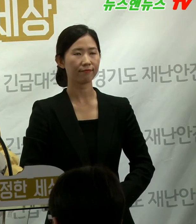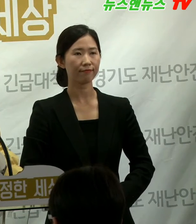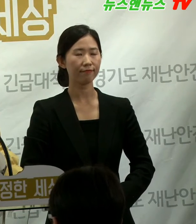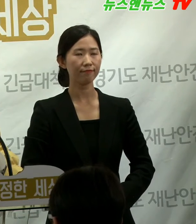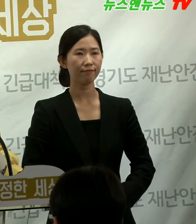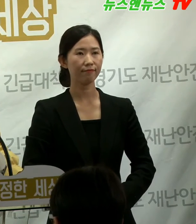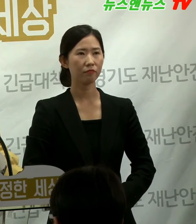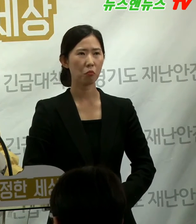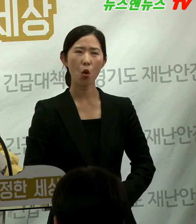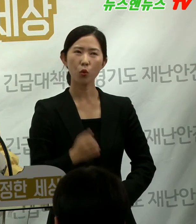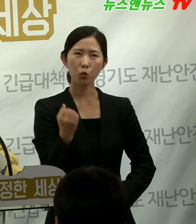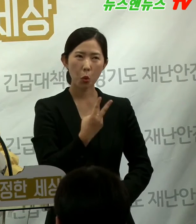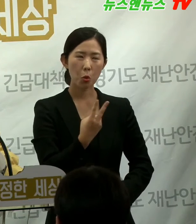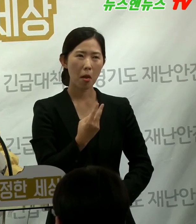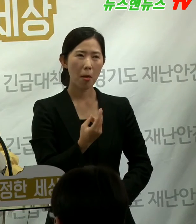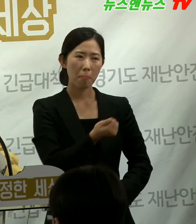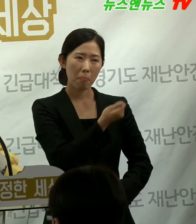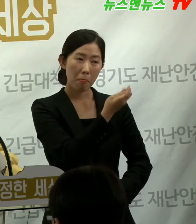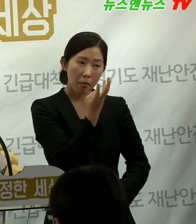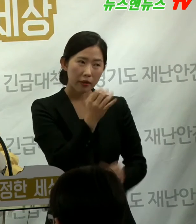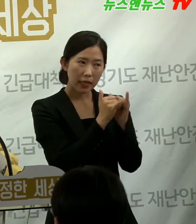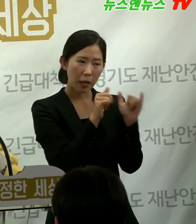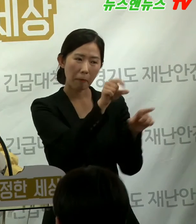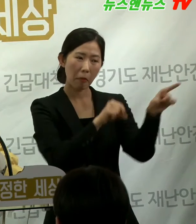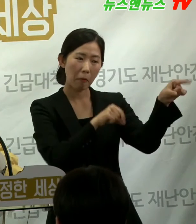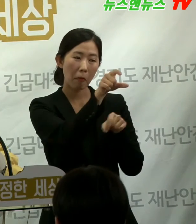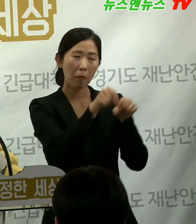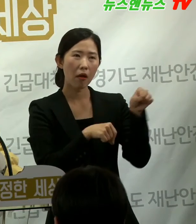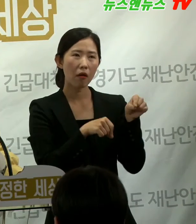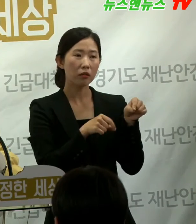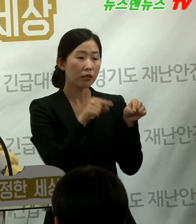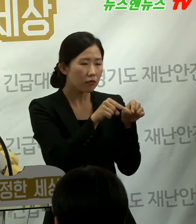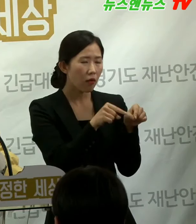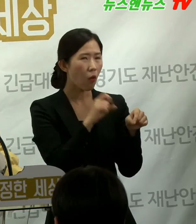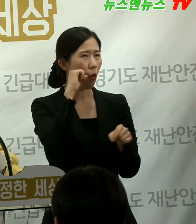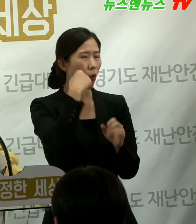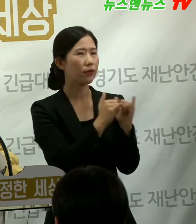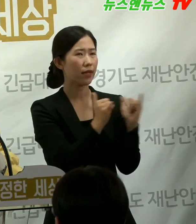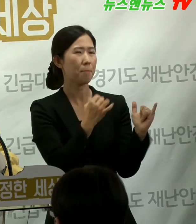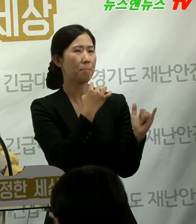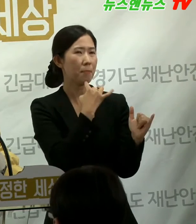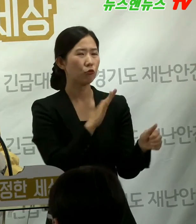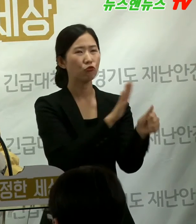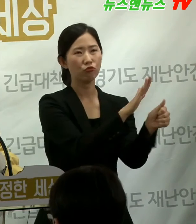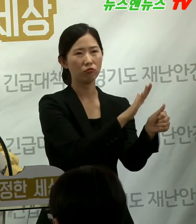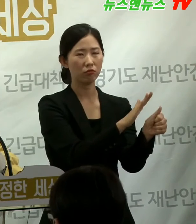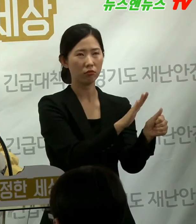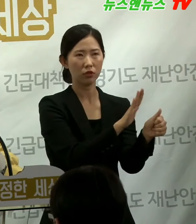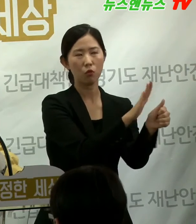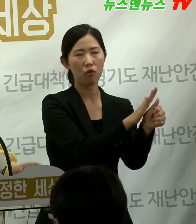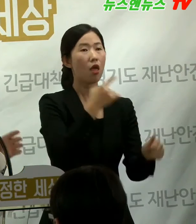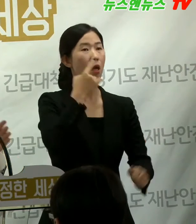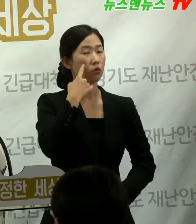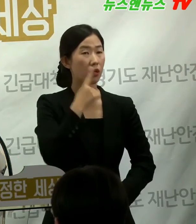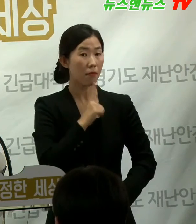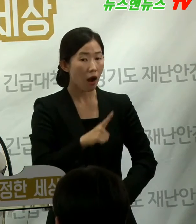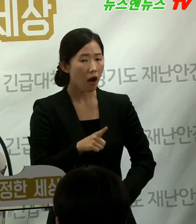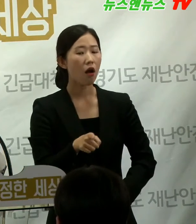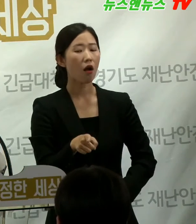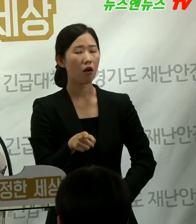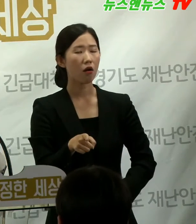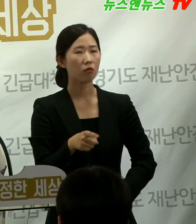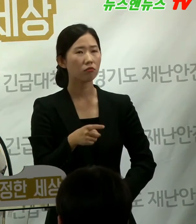일부를 골라서 주자 자꾸 이런 주장을 하는데 매우 도덕적이고 윤리적 주장으로 보이지만 실제로는